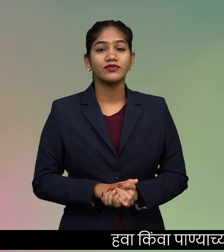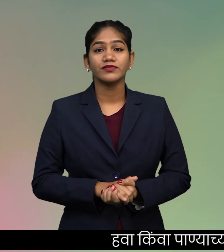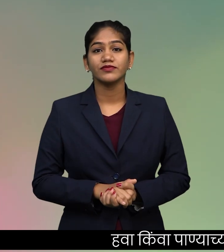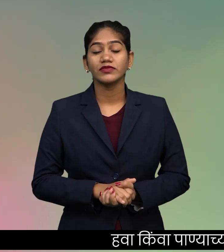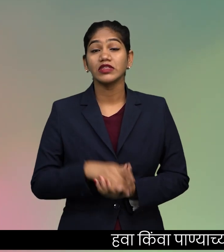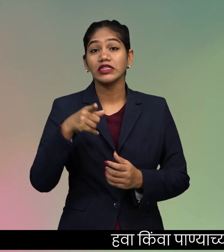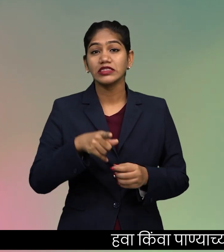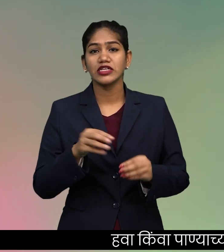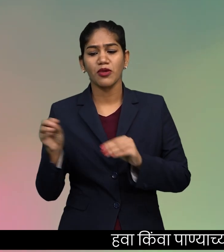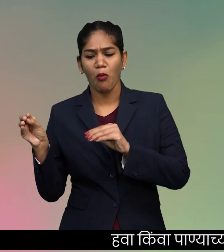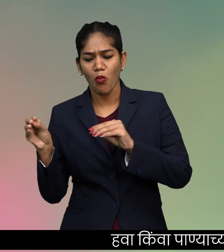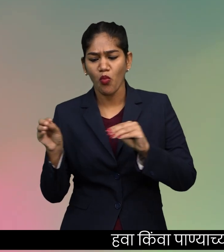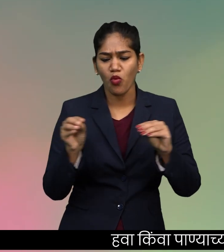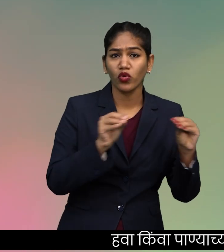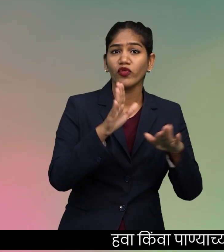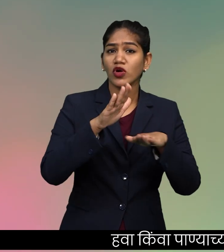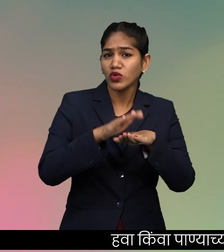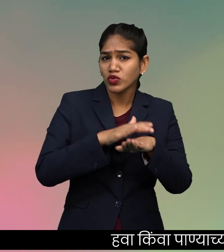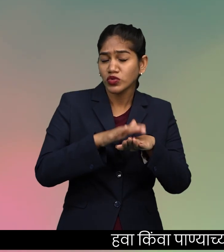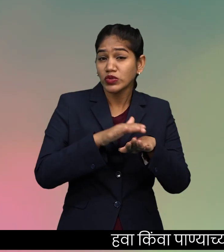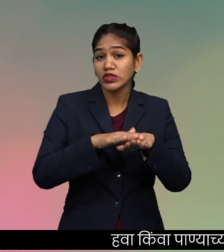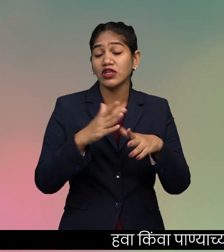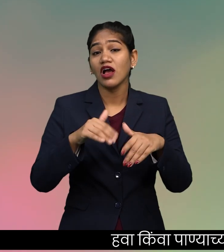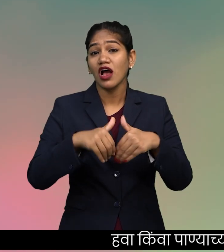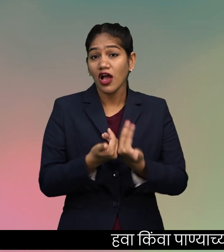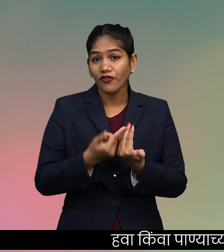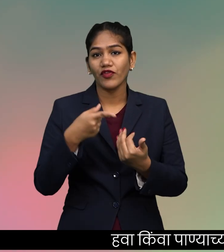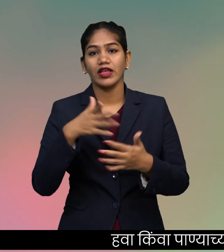हवा किंवा पाण्याच्या प्रवाहाने हळूहळू वाहून न्यावे.